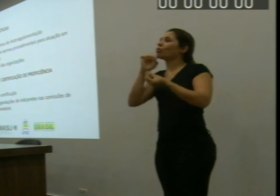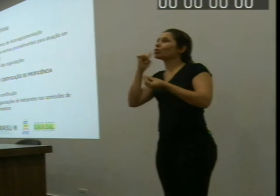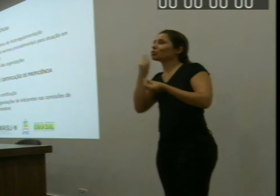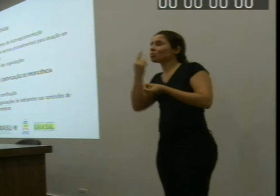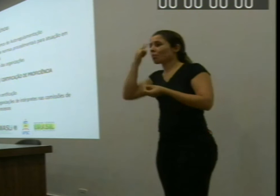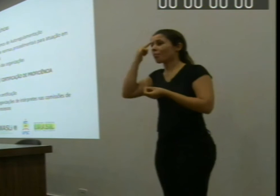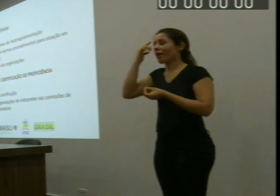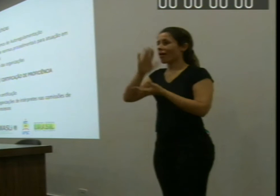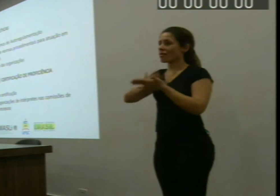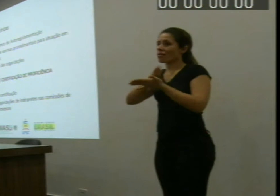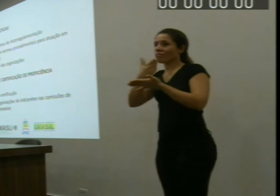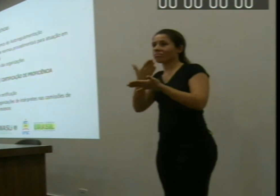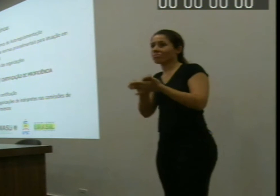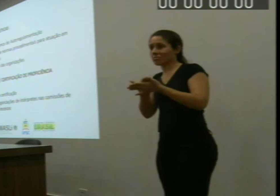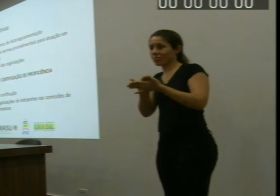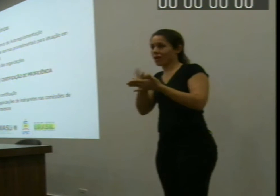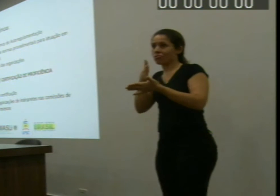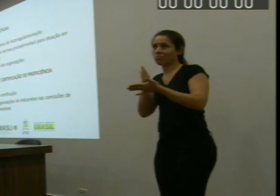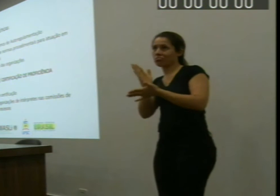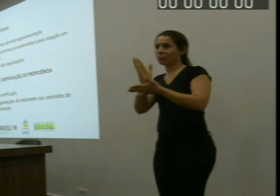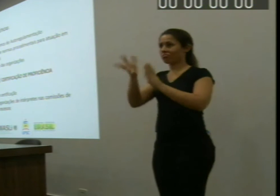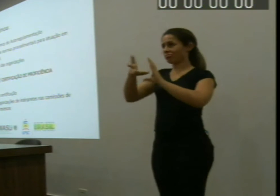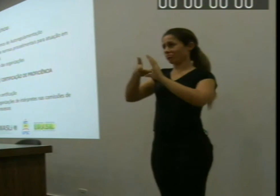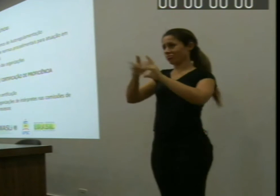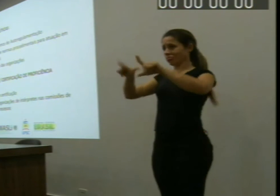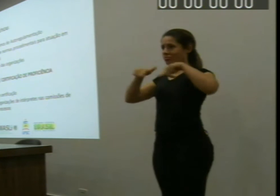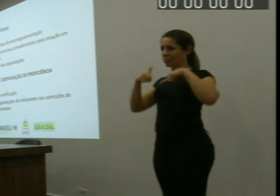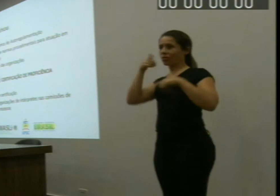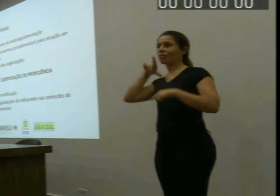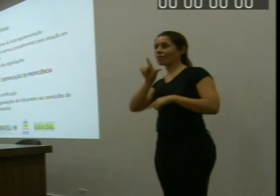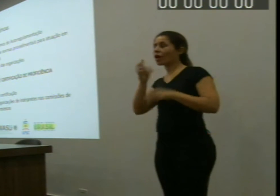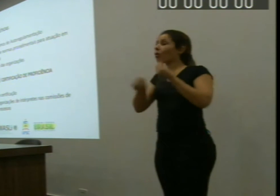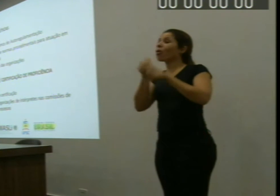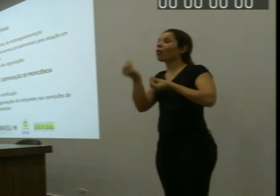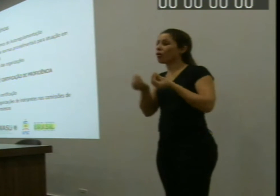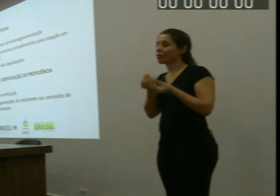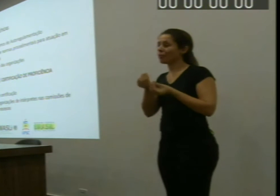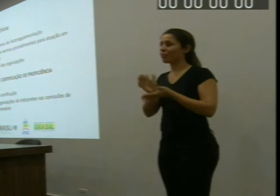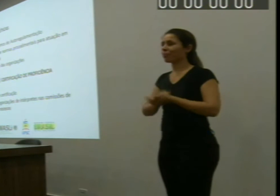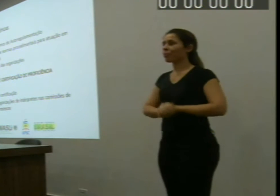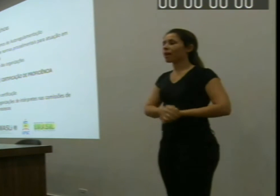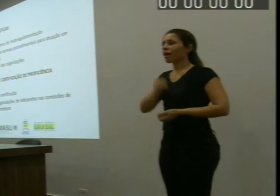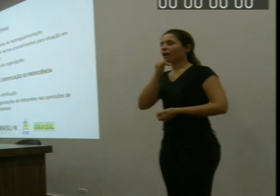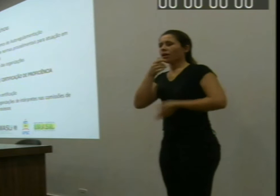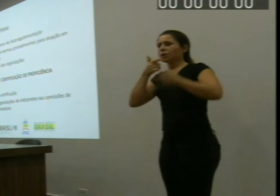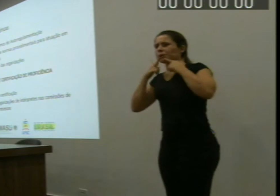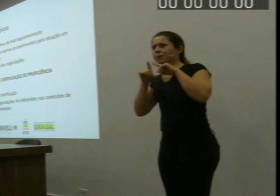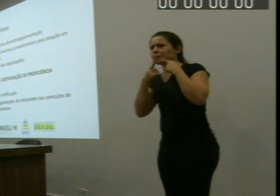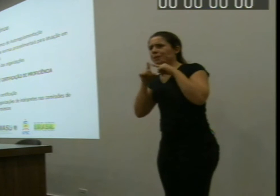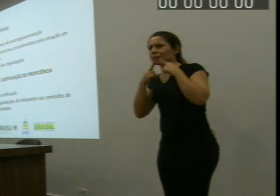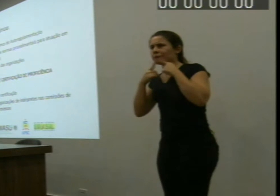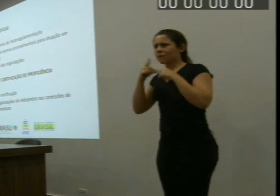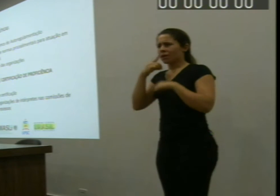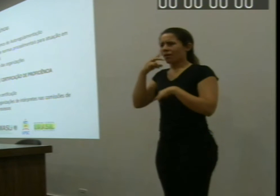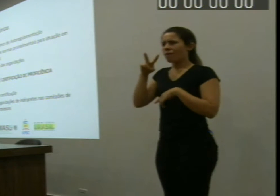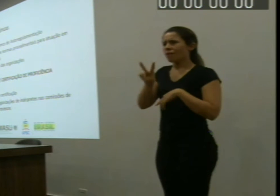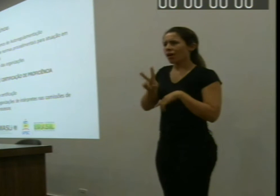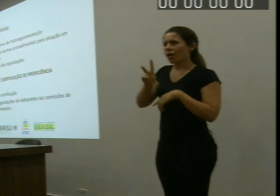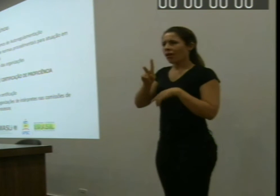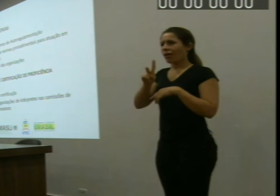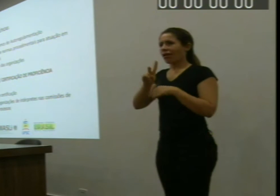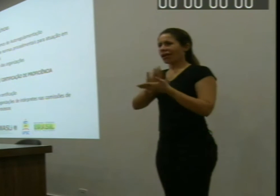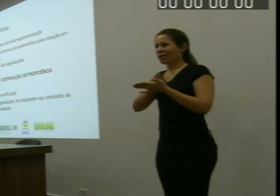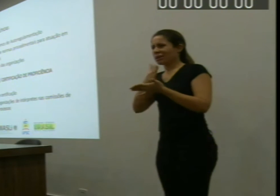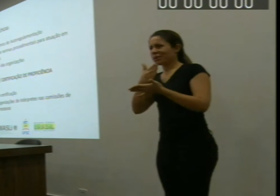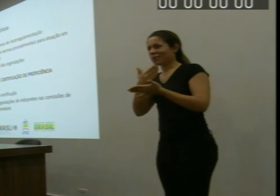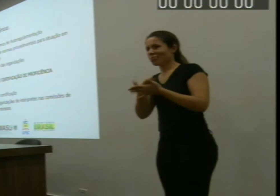a depois de receberem o certificado do prolibras a gente reclama quando aparecem falsos intérpretes né Eh